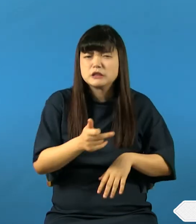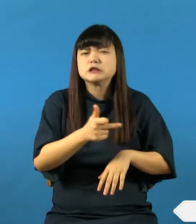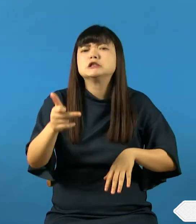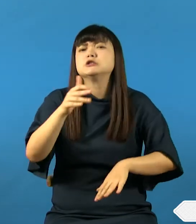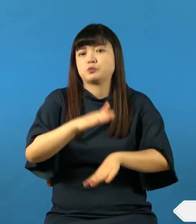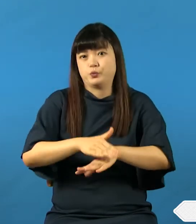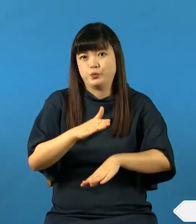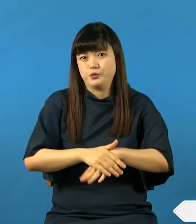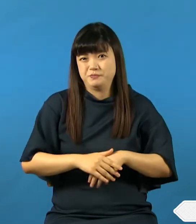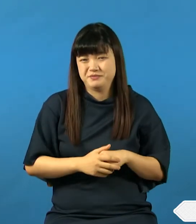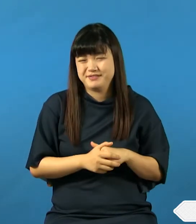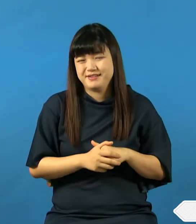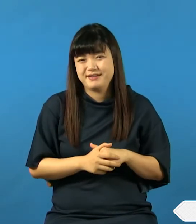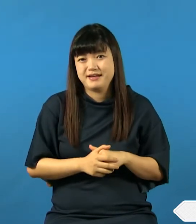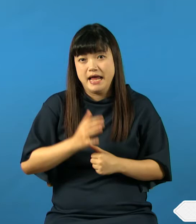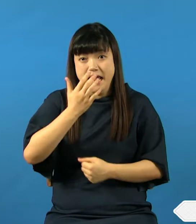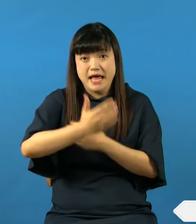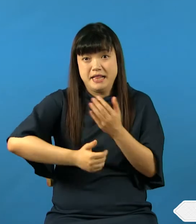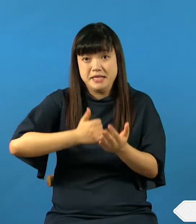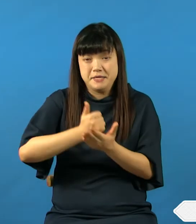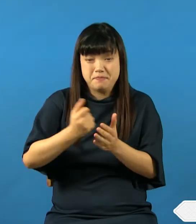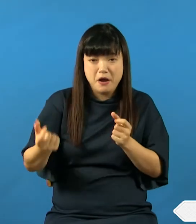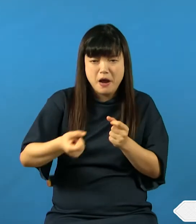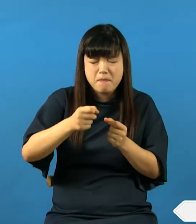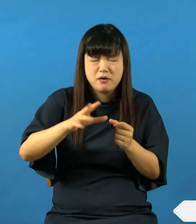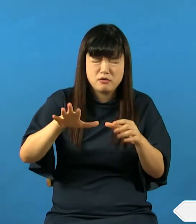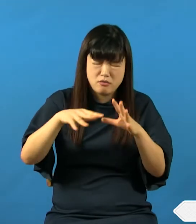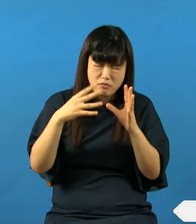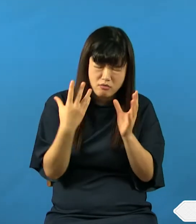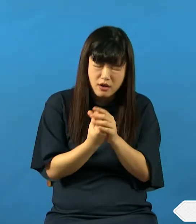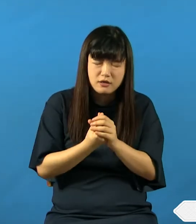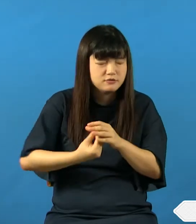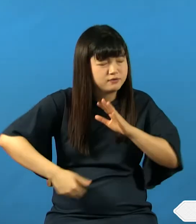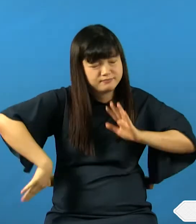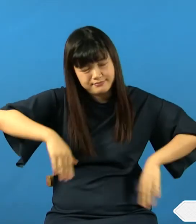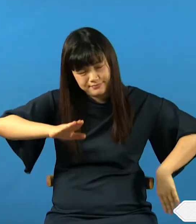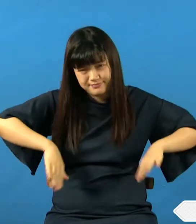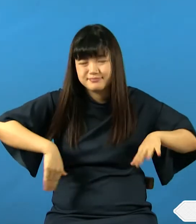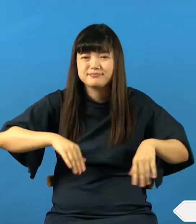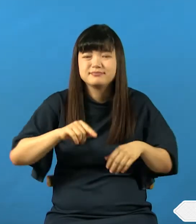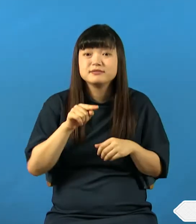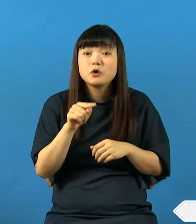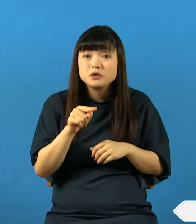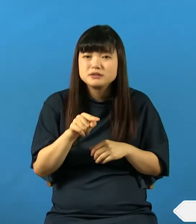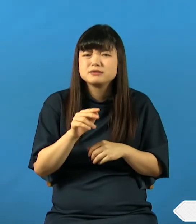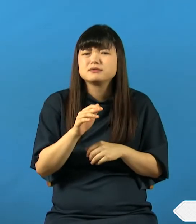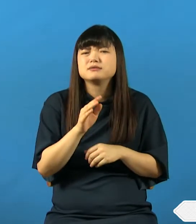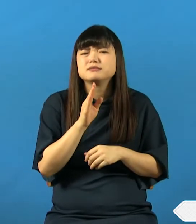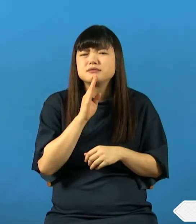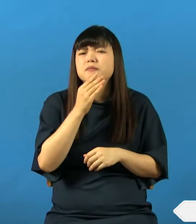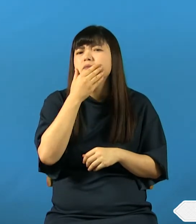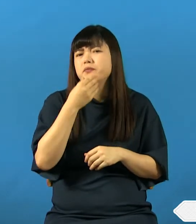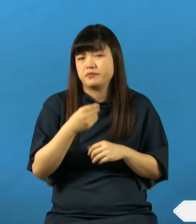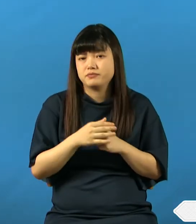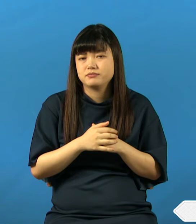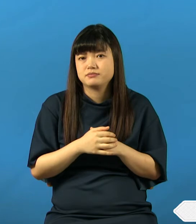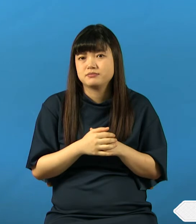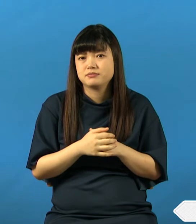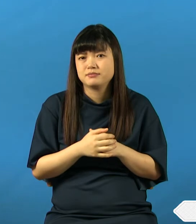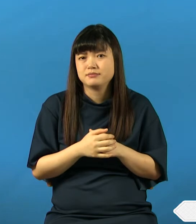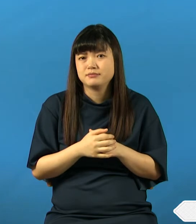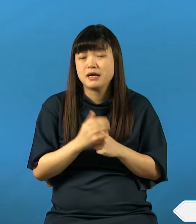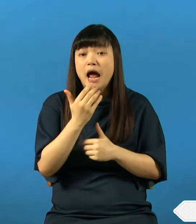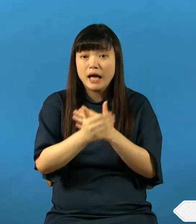큰 손이기 때문에 여러분, 하나님 앞에서는 완전히 빈손이 되는 그것이 가장 큰